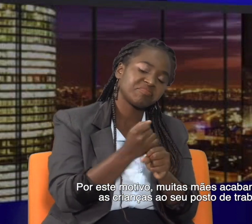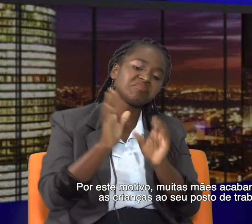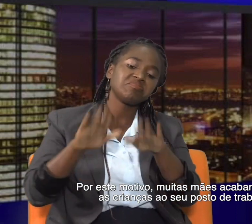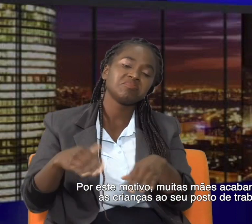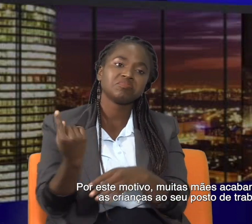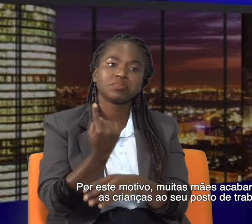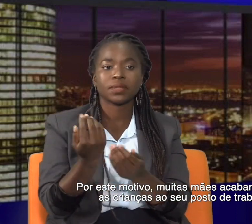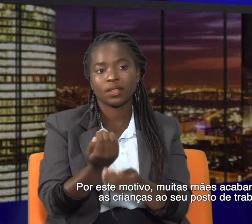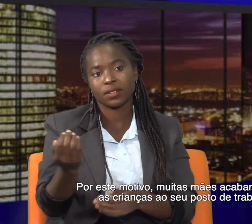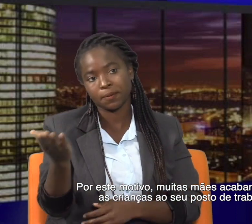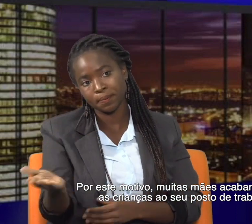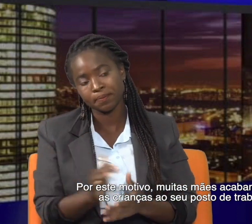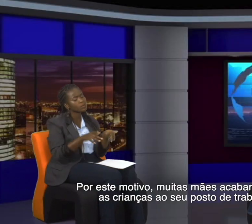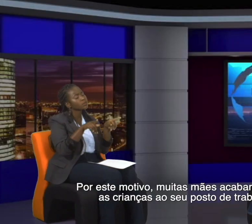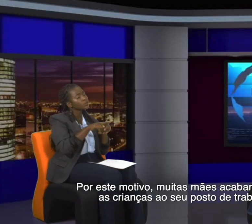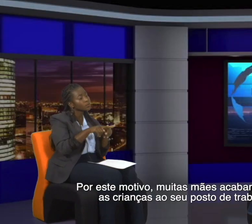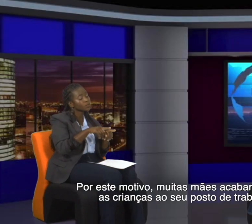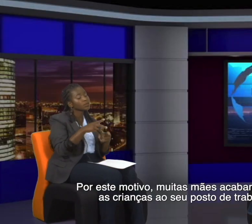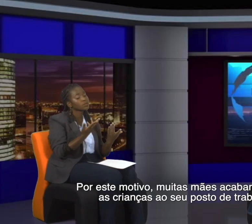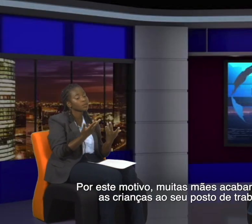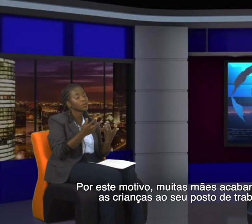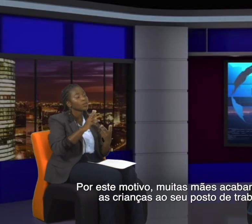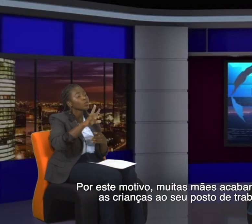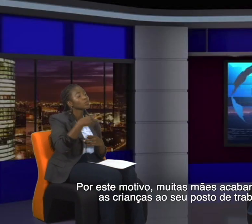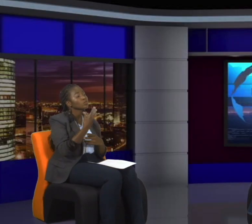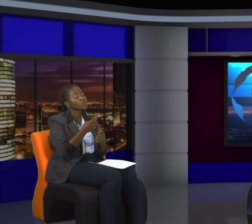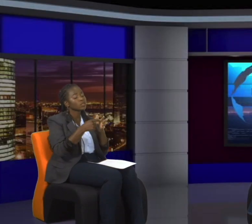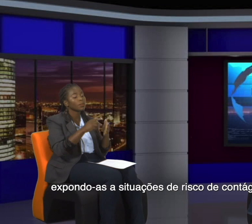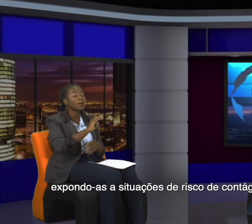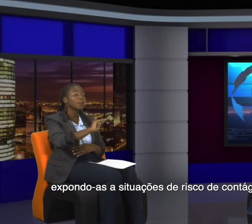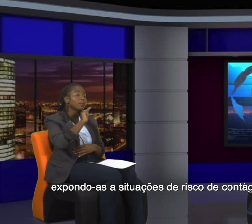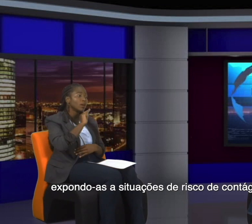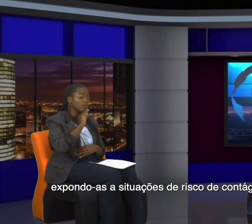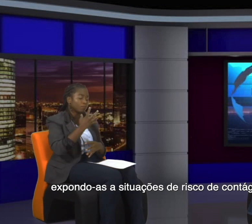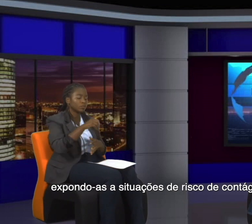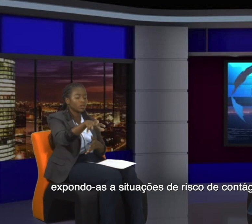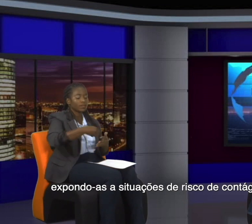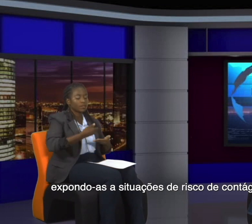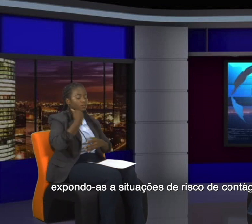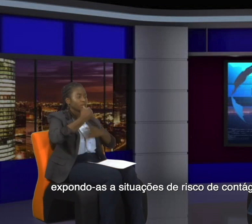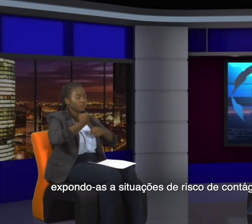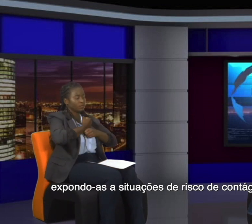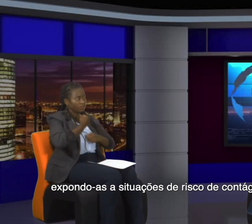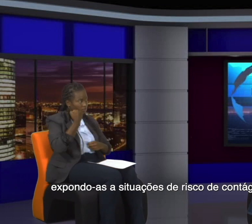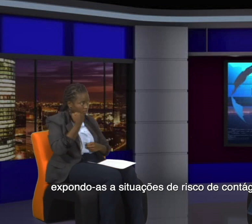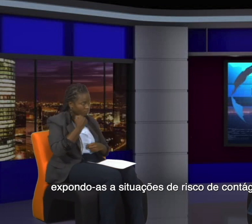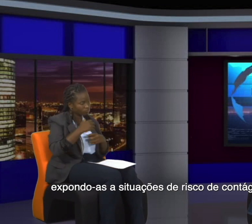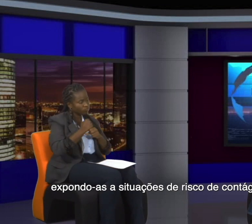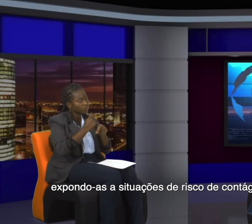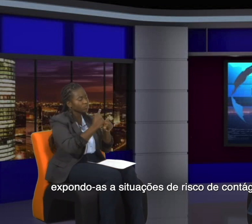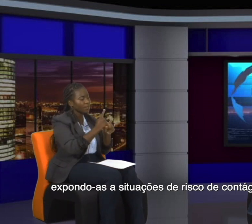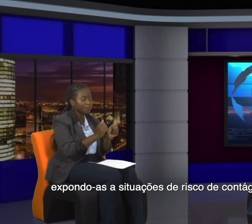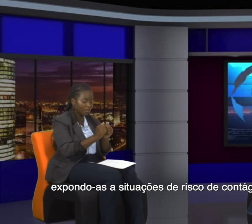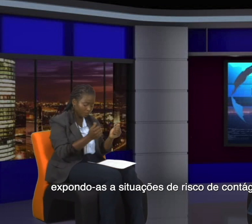motivo, muitas mães acabam levando as crianças ao seu posto de trabalho, escondendo as situações de